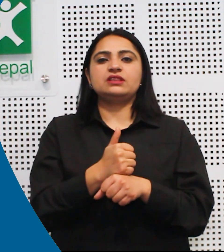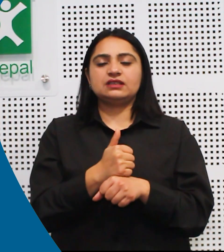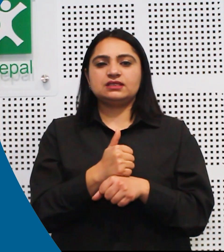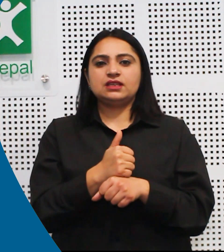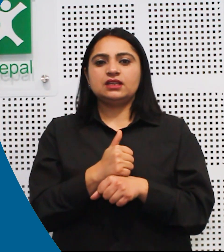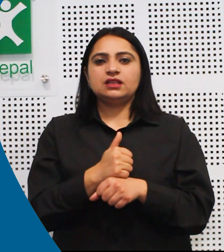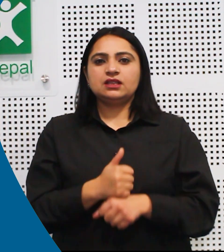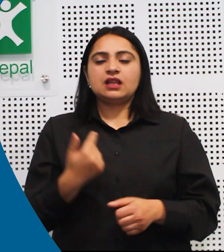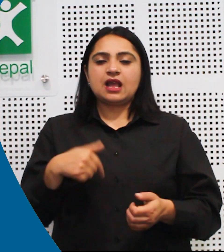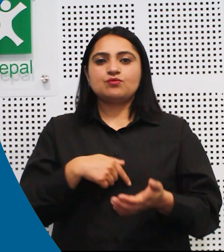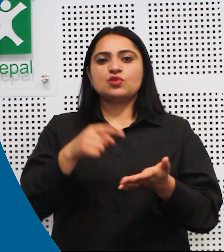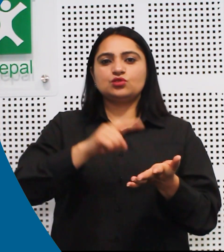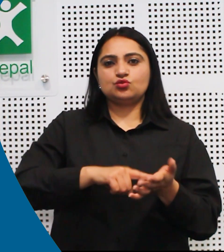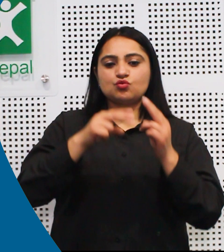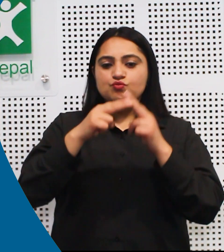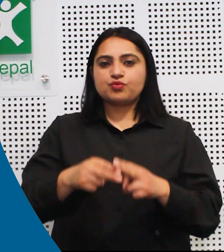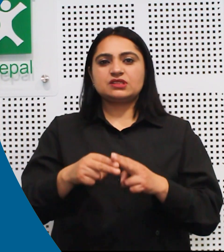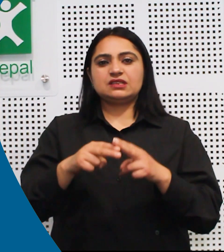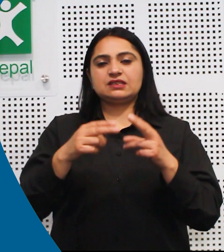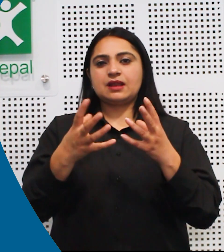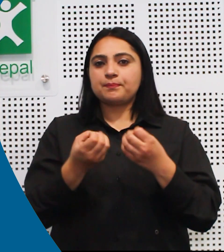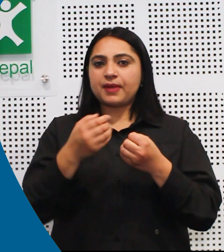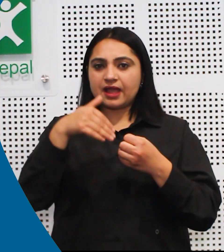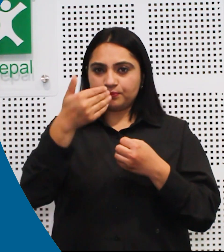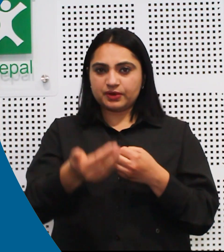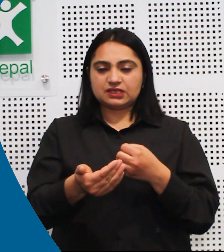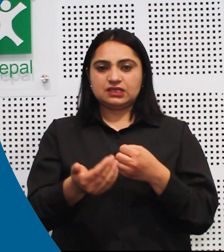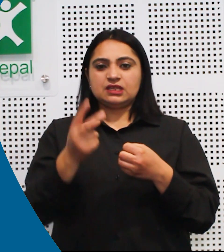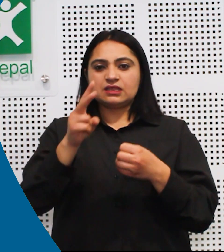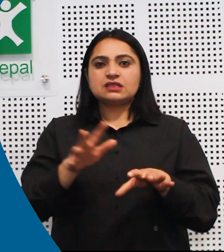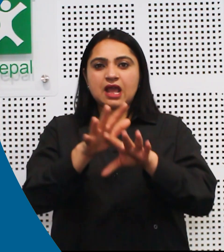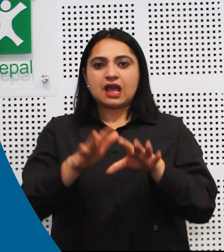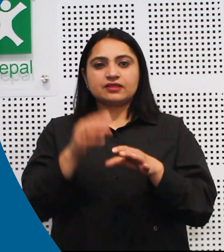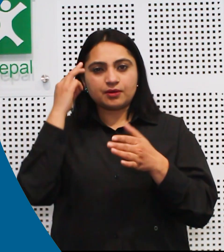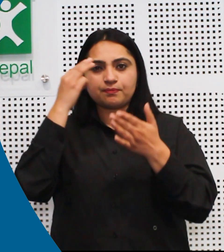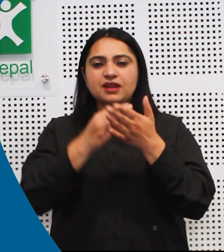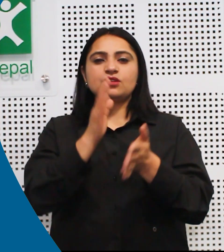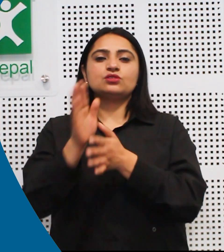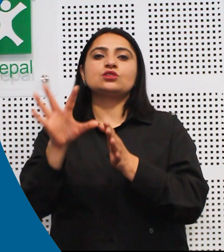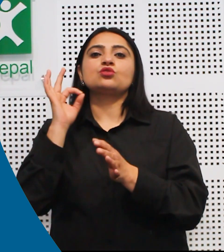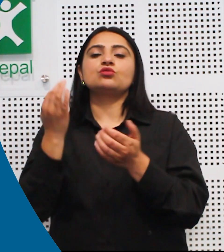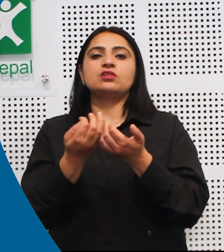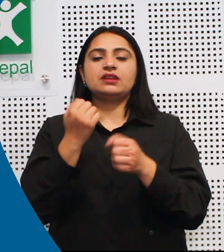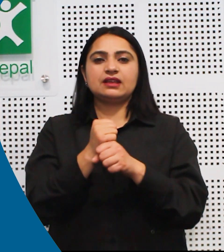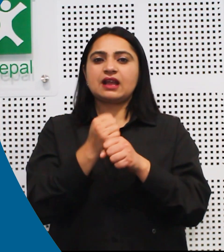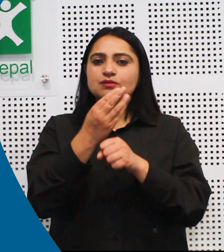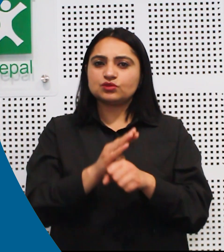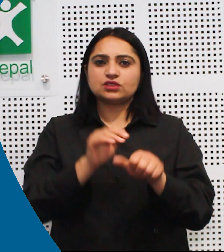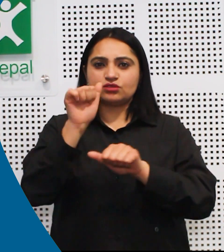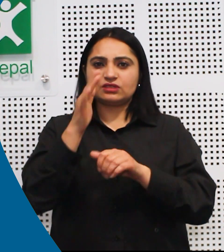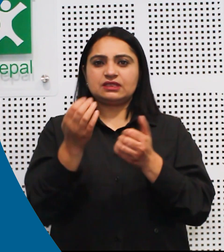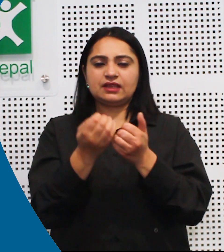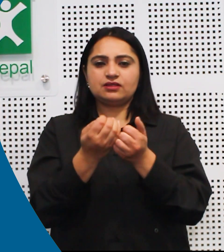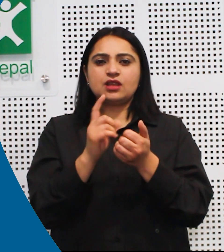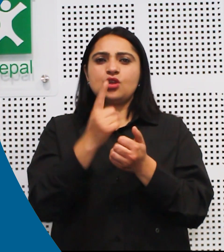सुरुमा चाहिँ नि बजेट सिलिङ आइसकेपछि हामीले त्यसलाई चाहिँ आधार मानेर चाहिँ योजनाहरू चाहिँ छनौट गर्ने क्रम हुन्छ, जसले गर्दाखेरि हामीले